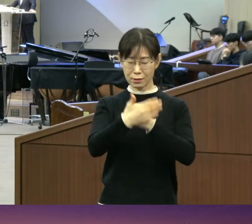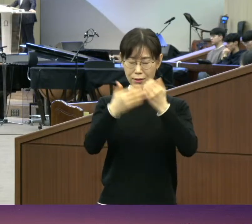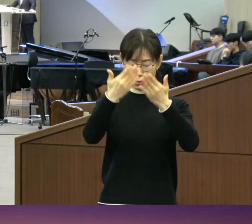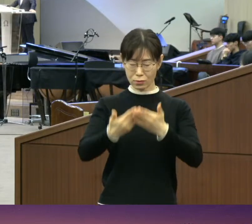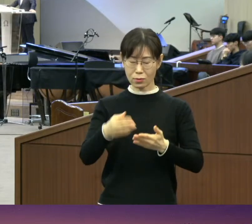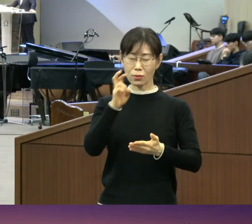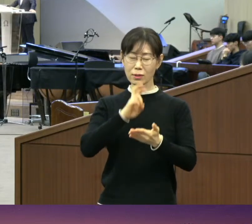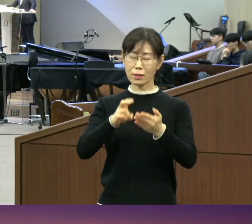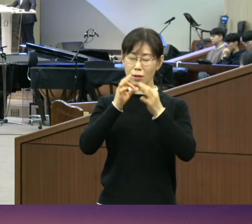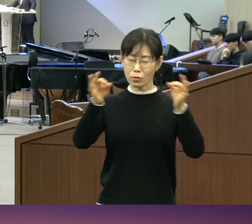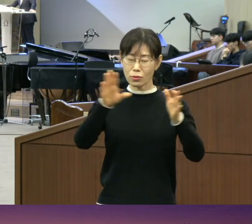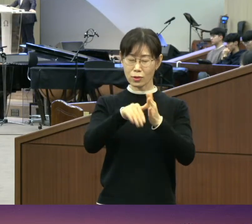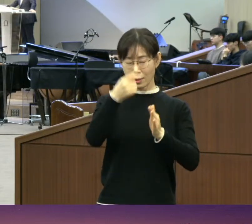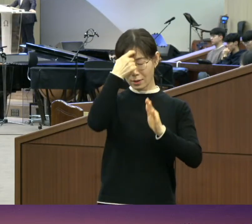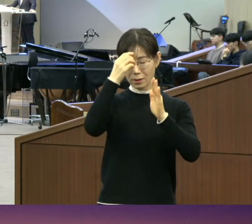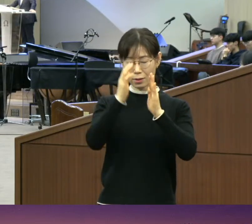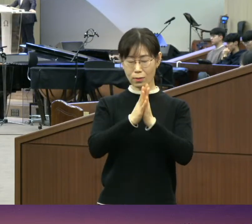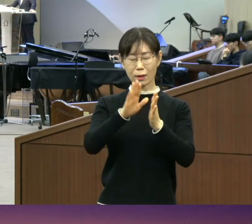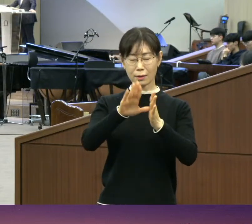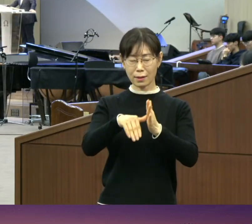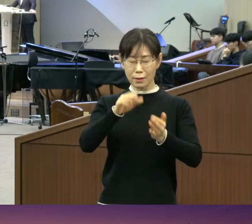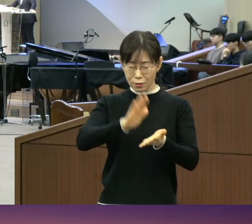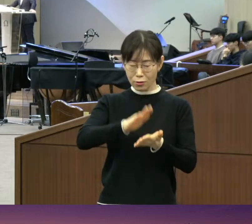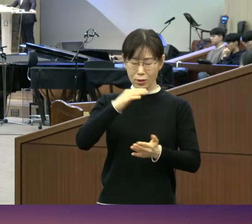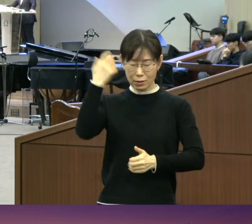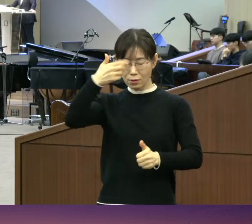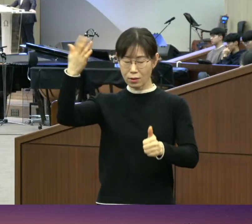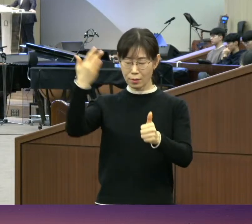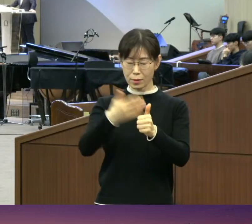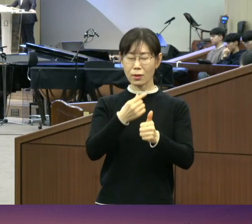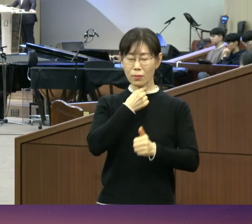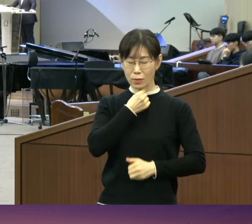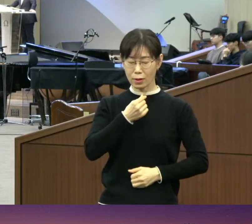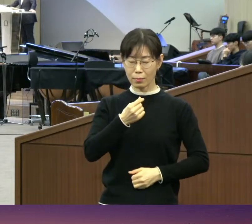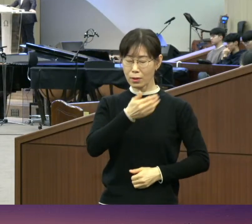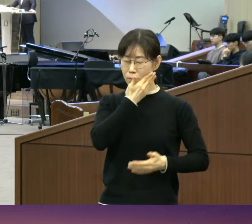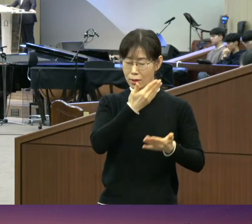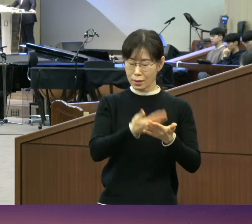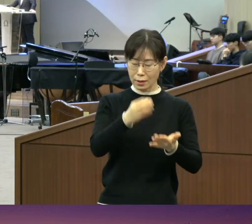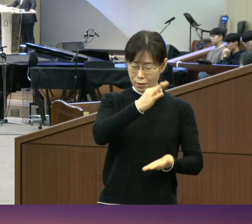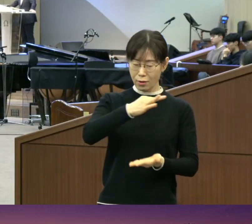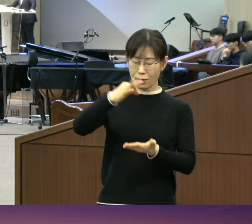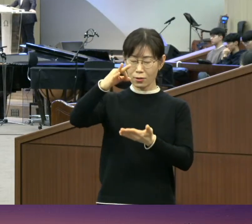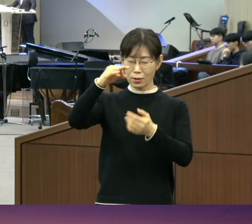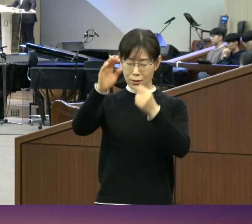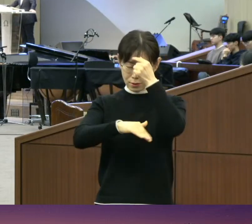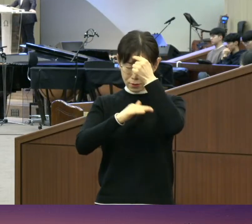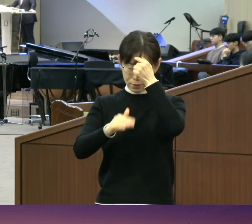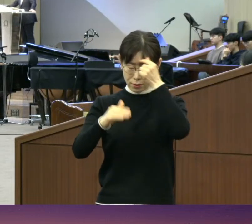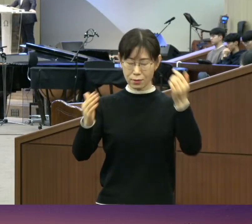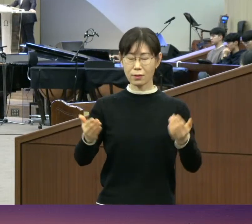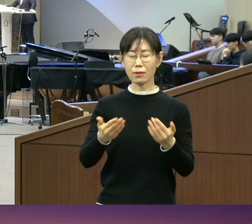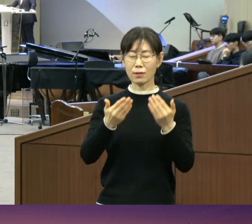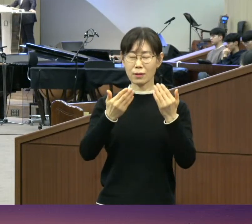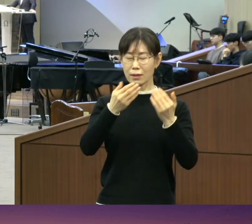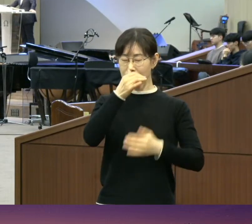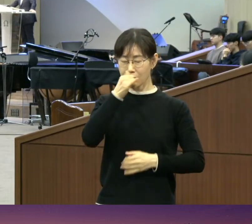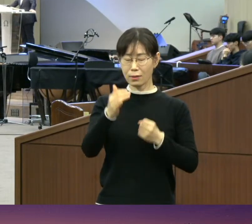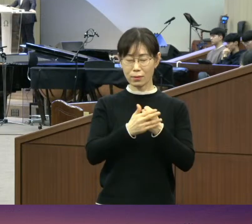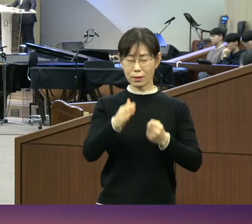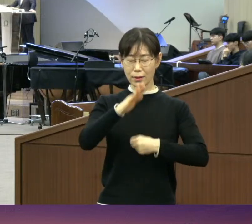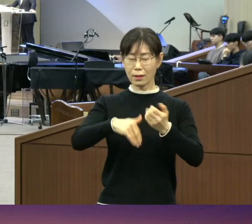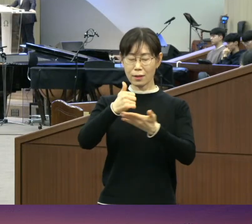기도 가운데 주의 성령이 뜨겁게 역사해 주시기를 소원하오며 귀한 헌금을 주님의 손에 올려드렸사오니